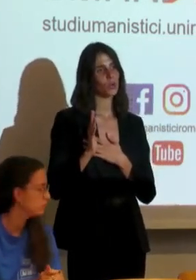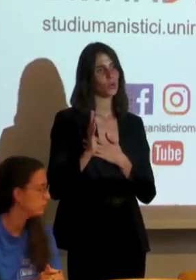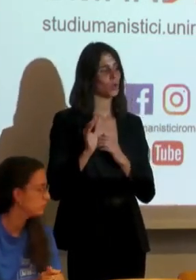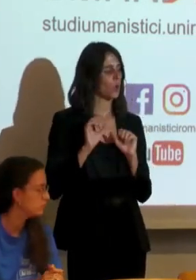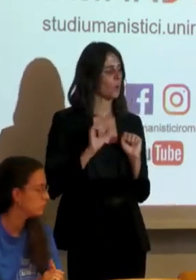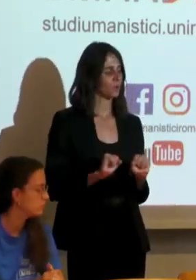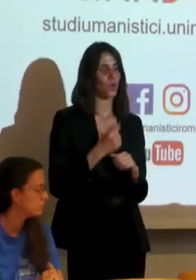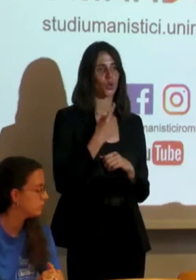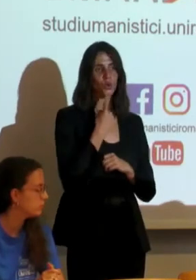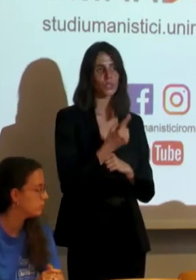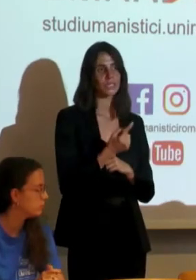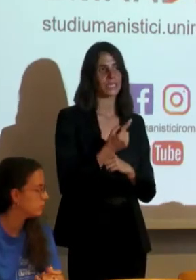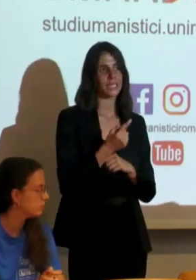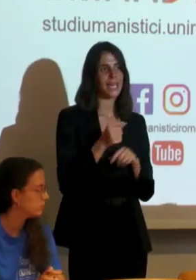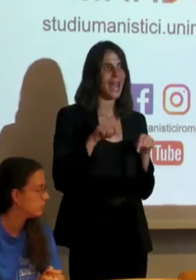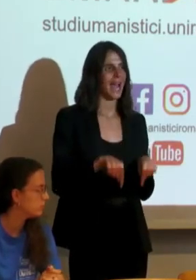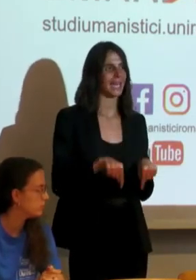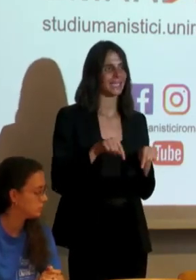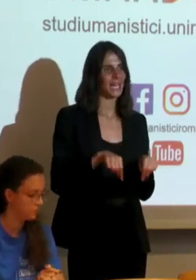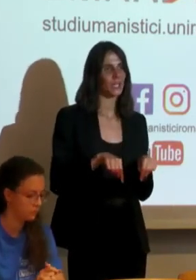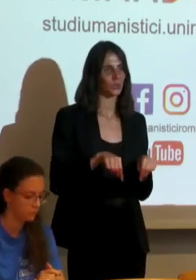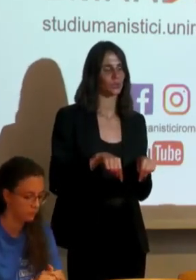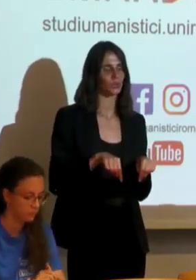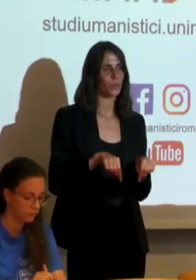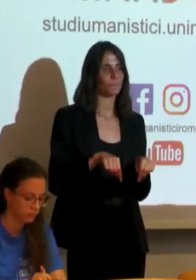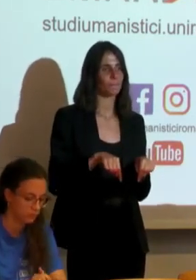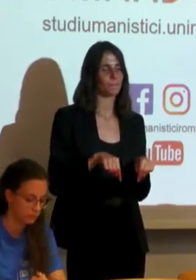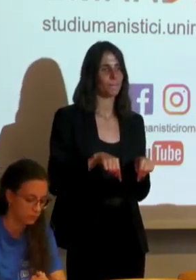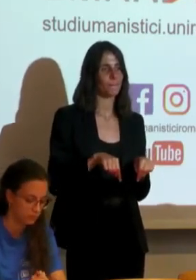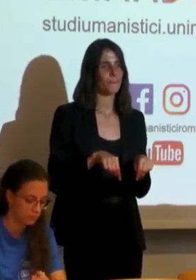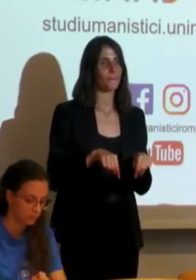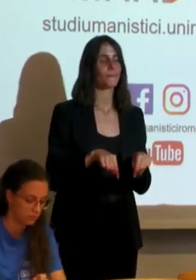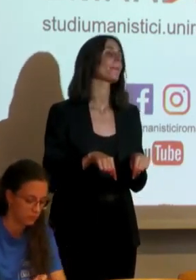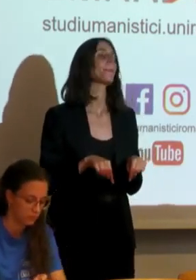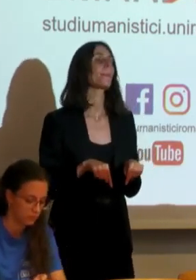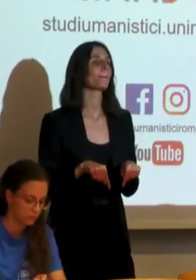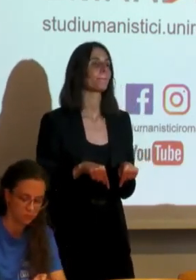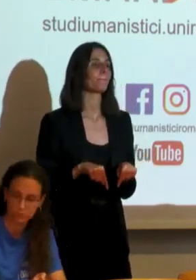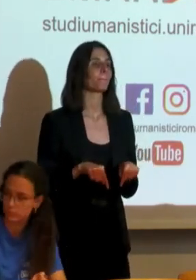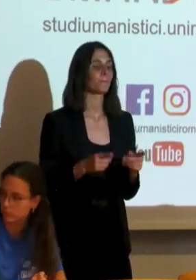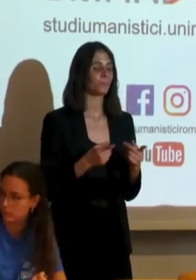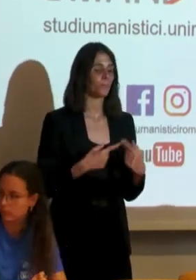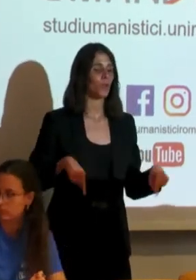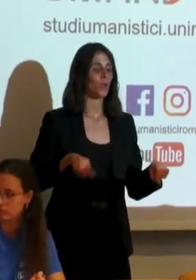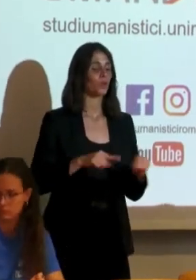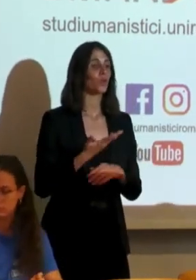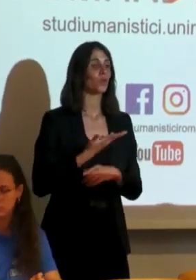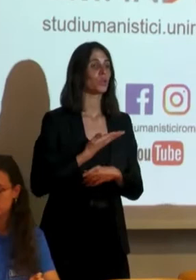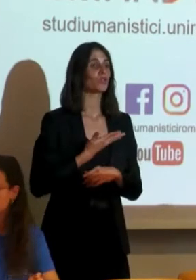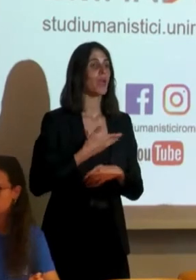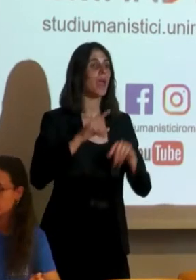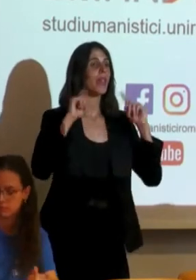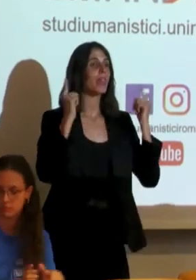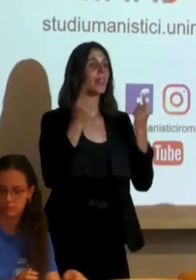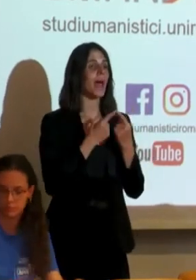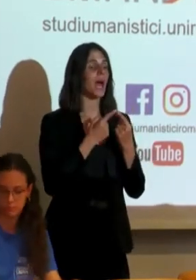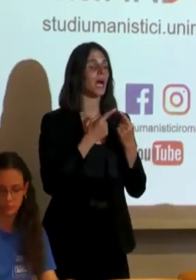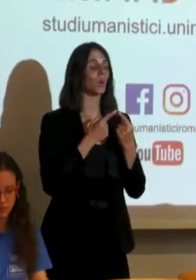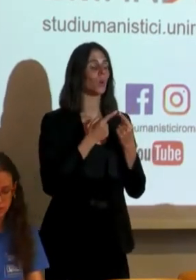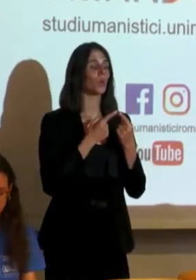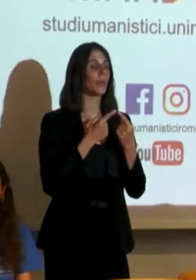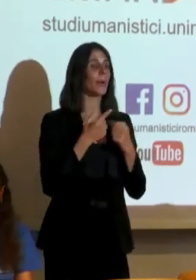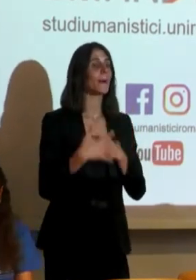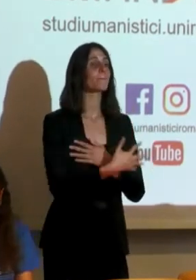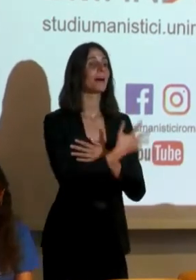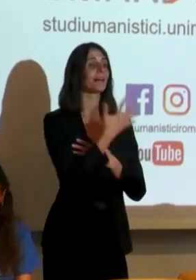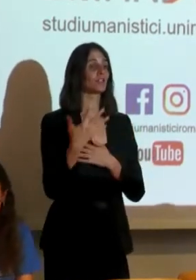posso dire qualcosa adesso, ma l'ho già anticipato prima in qualche modo. Abbiamo una laurea magistrale in italianistica e